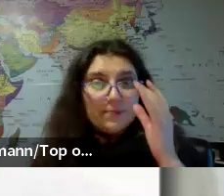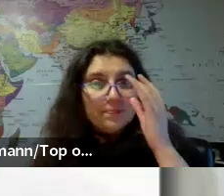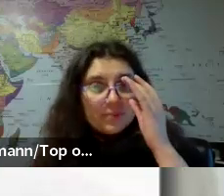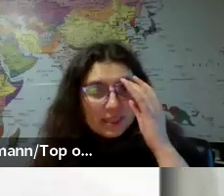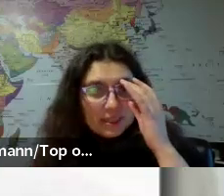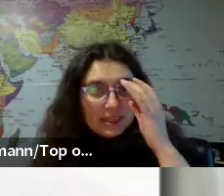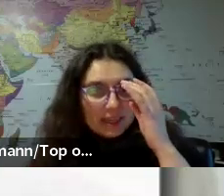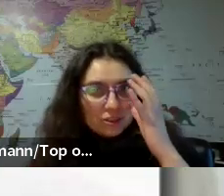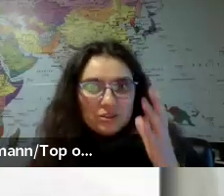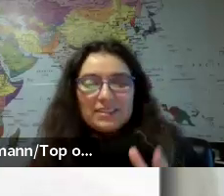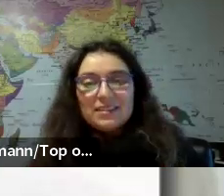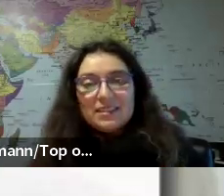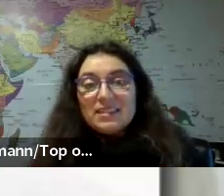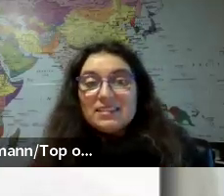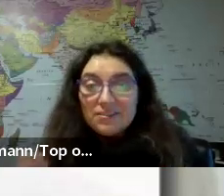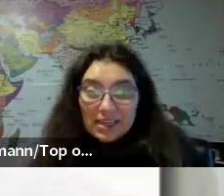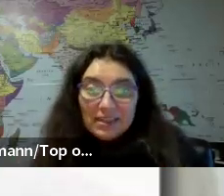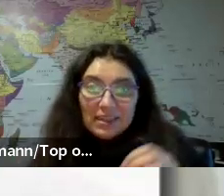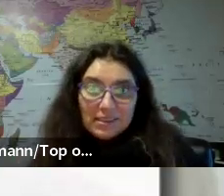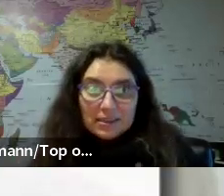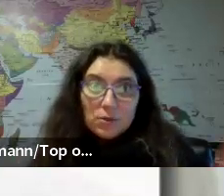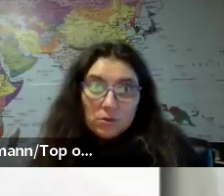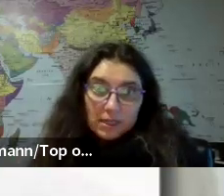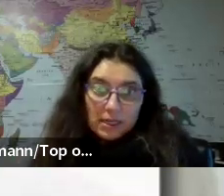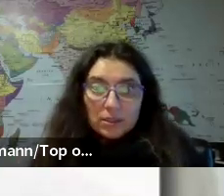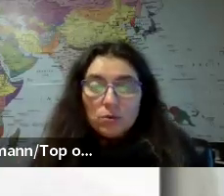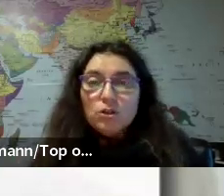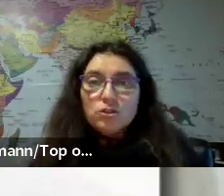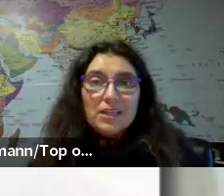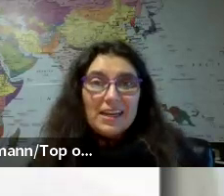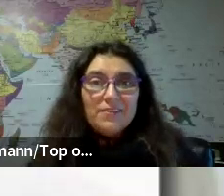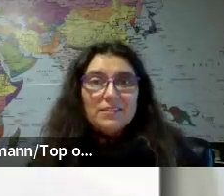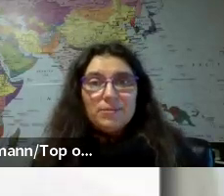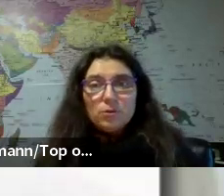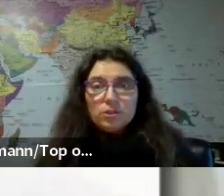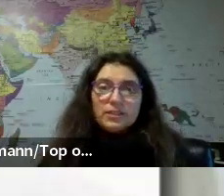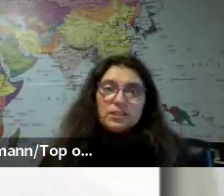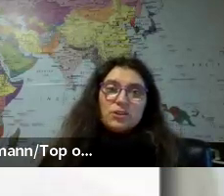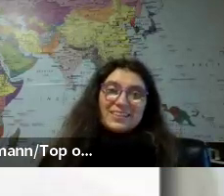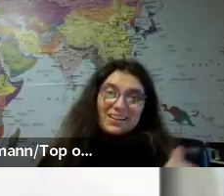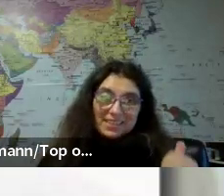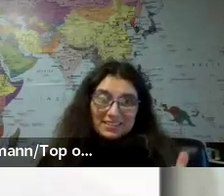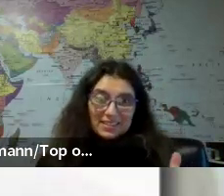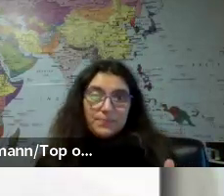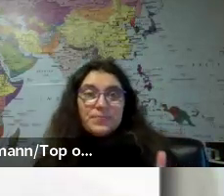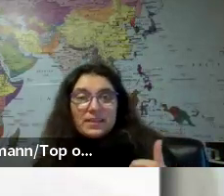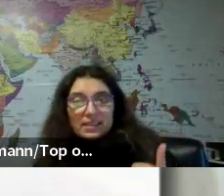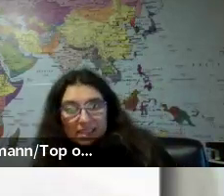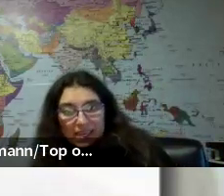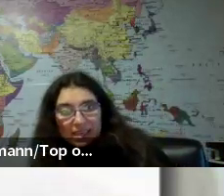razonables. Entonces, si bien este artículo, que es el artículo 8 de la ley 20.422, establece